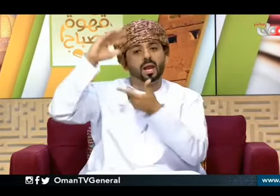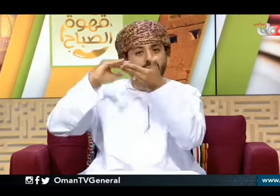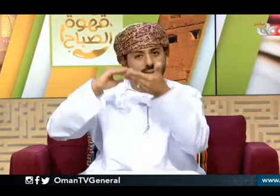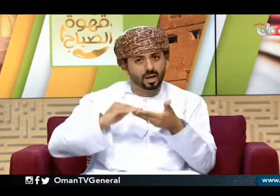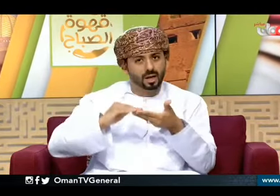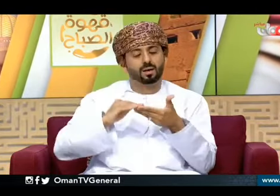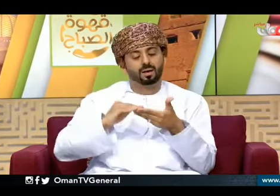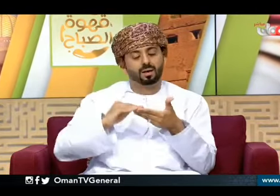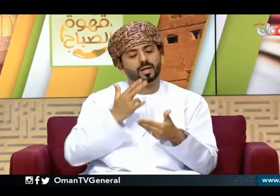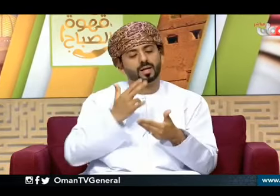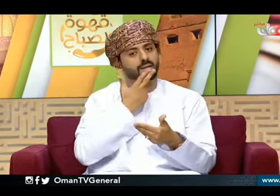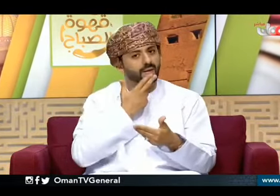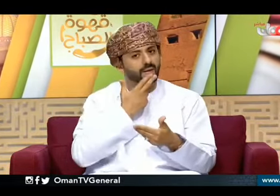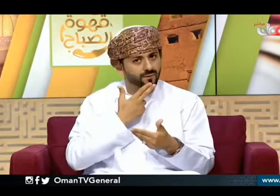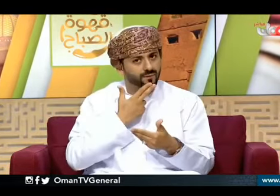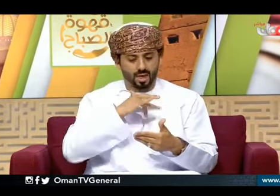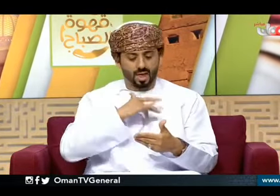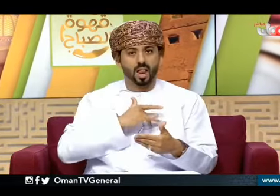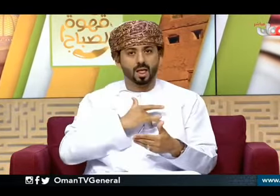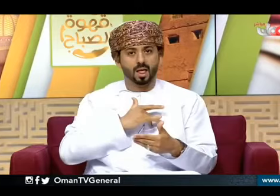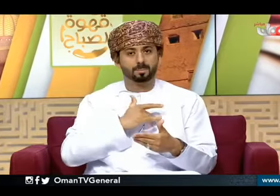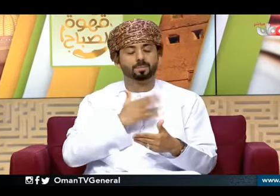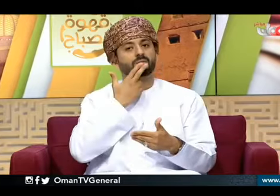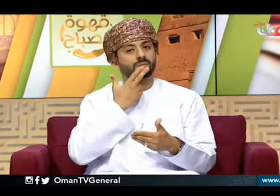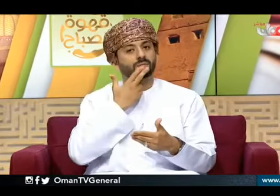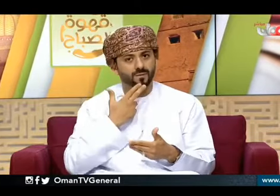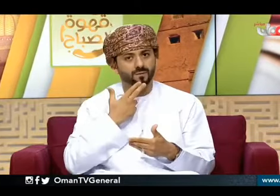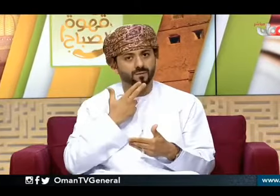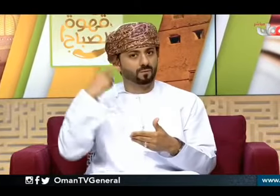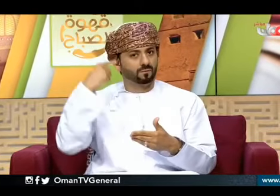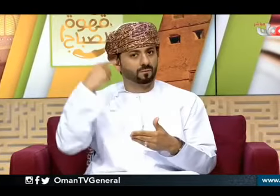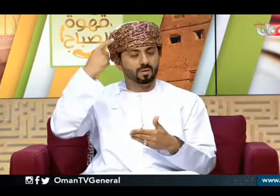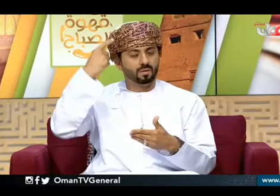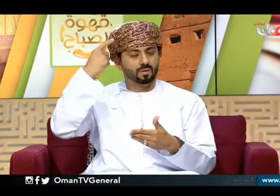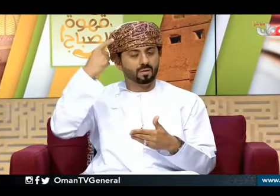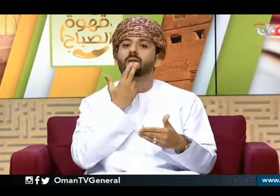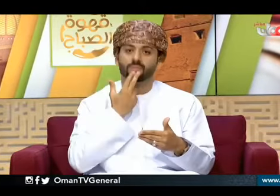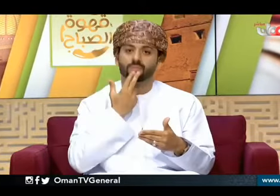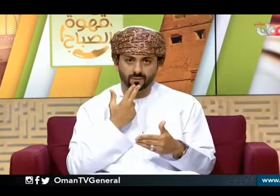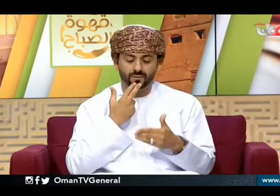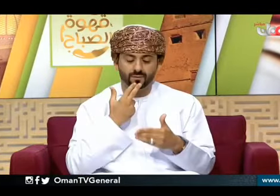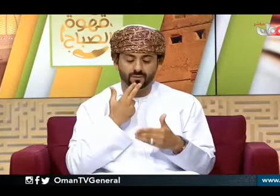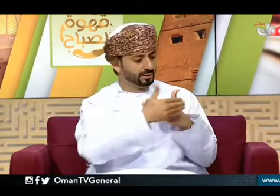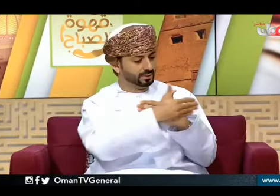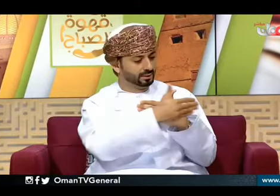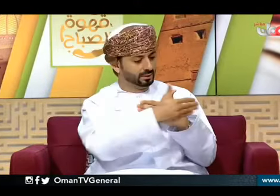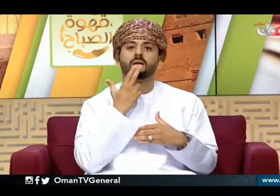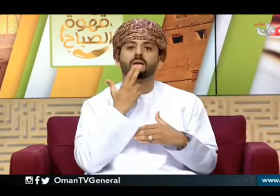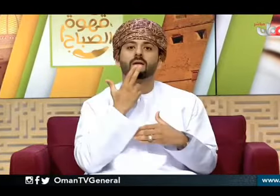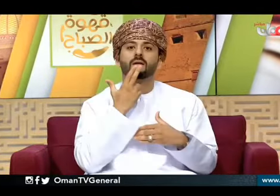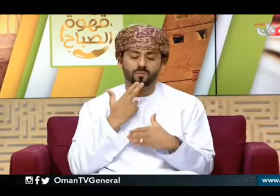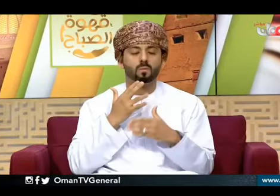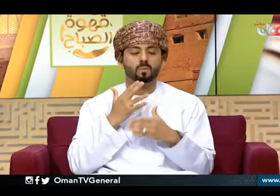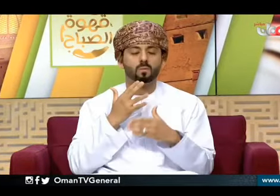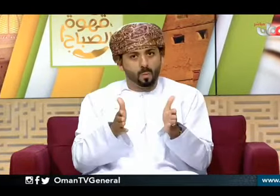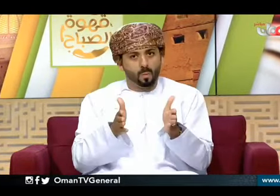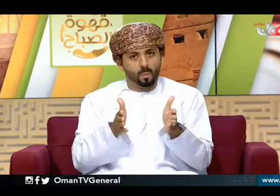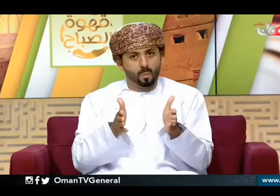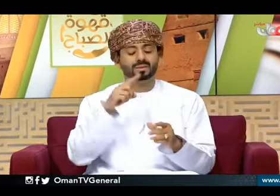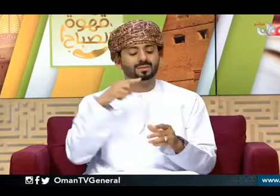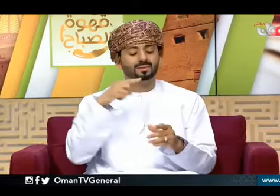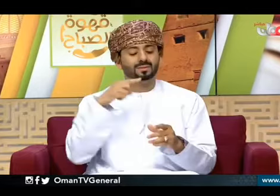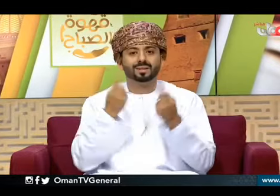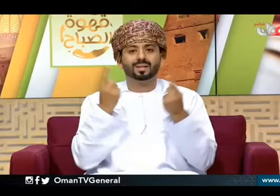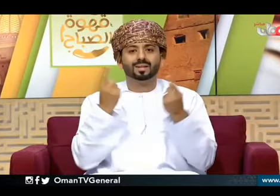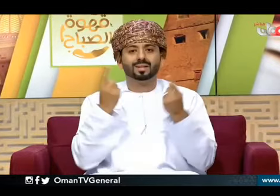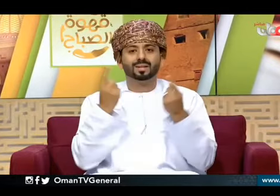ننتبه. ممكن أن تكون أنت أيضا تتخذ هذه الإجراءات، الله سبحانه وتعالى أيضا يحفظك من كل شر، بحيث أنه تكون